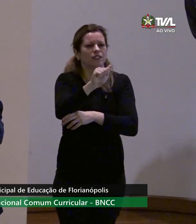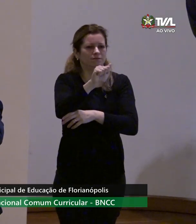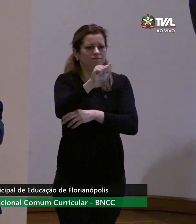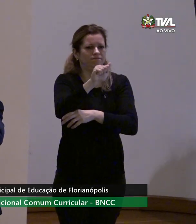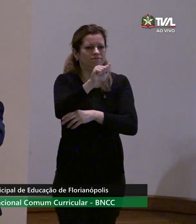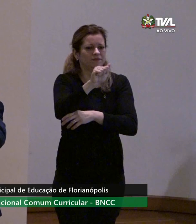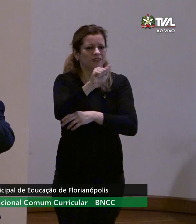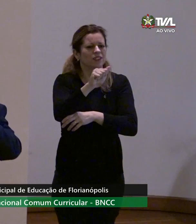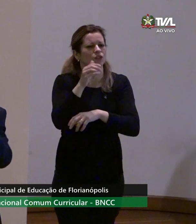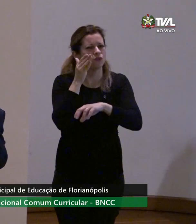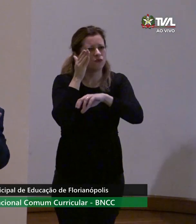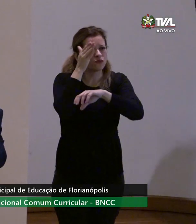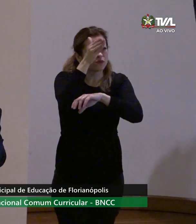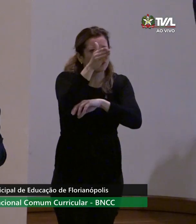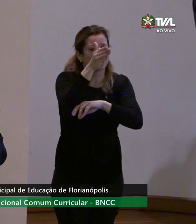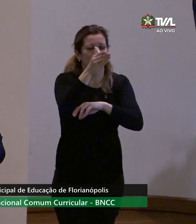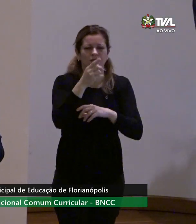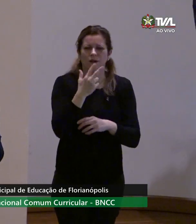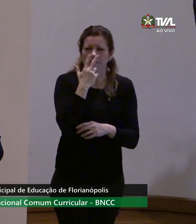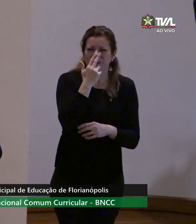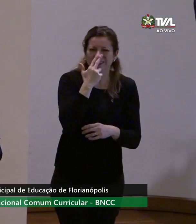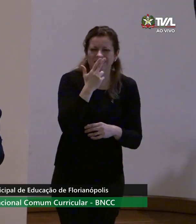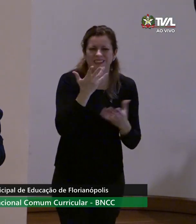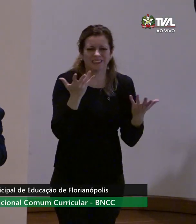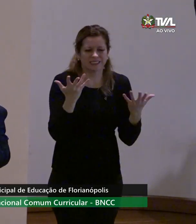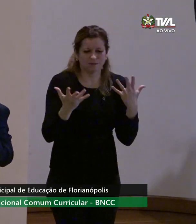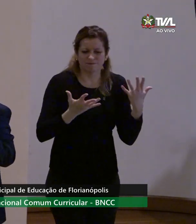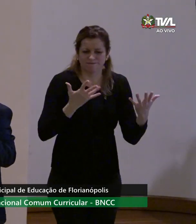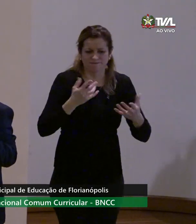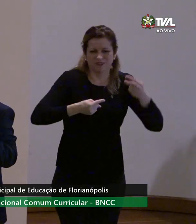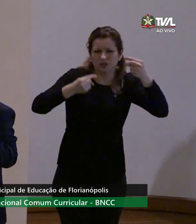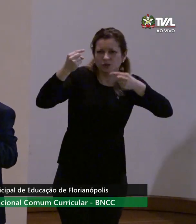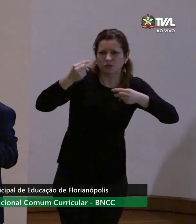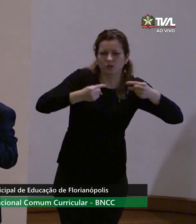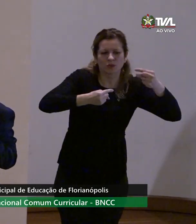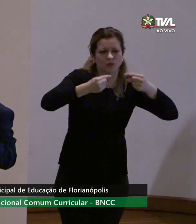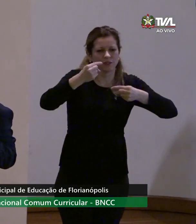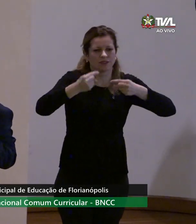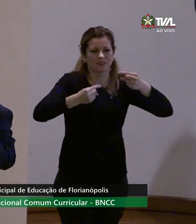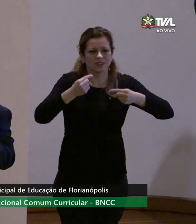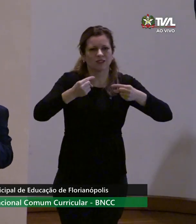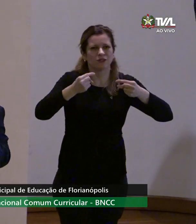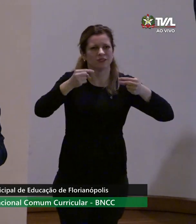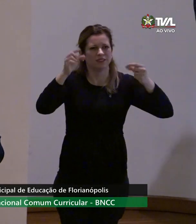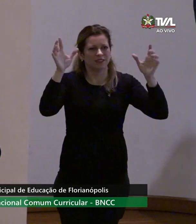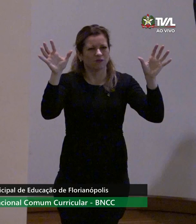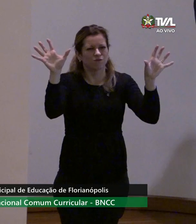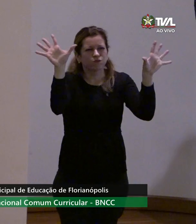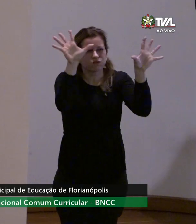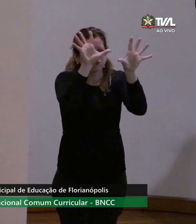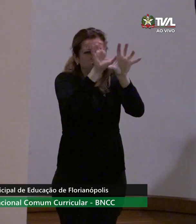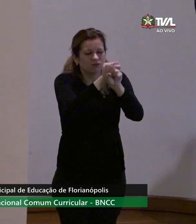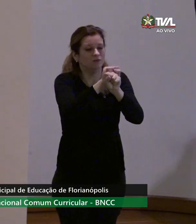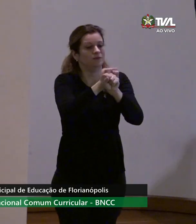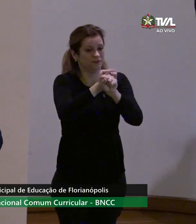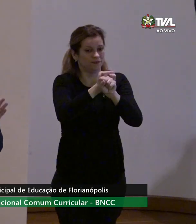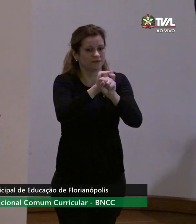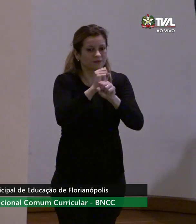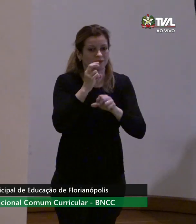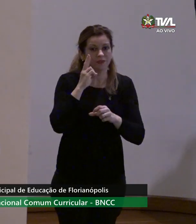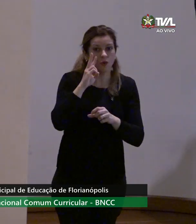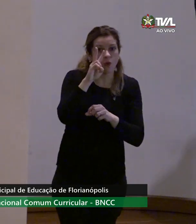fechar nossa o mundo e a cair a professora olhou para mim disse assim olha aí Professor Maurício